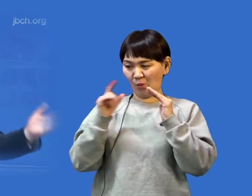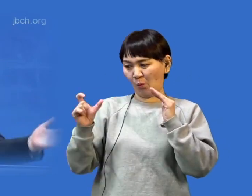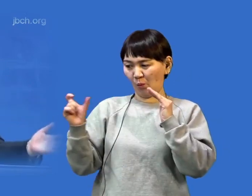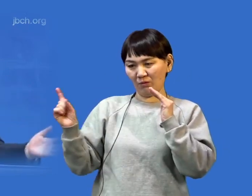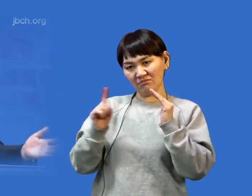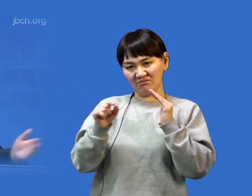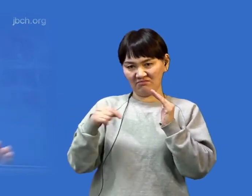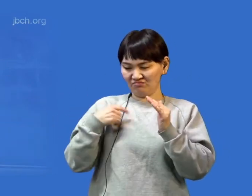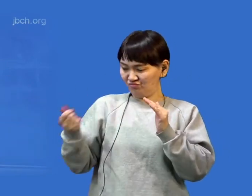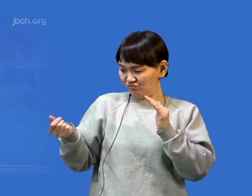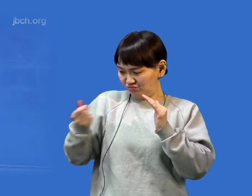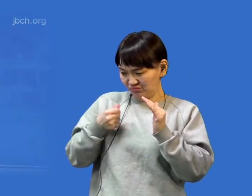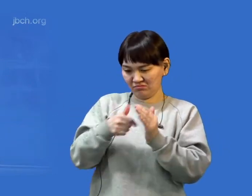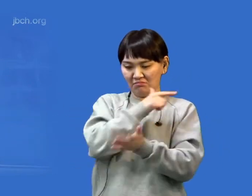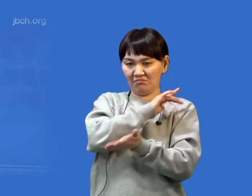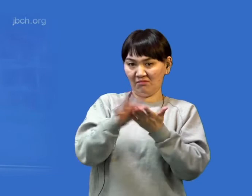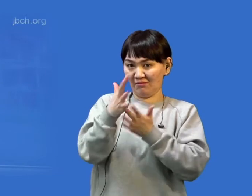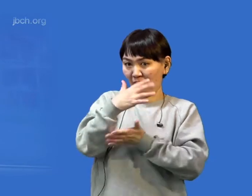рүү гэл.